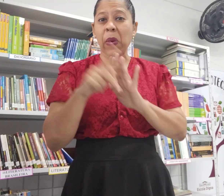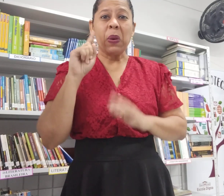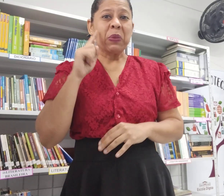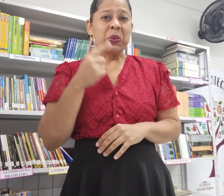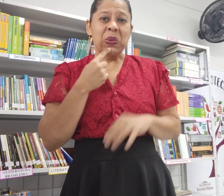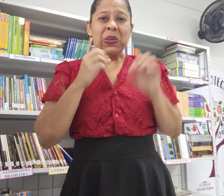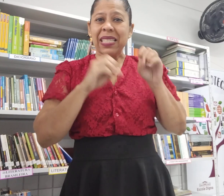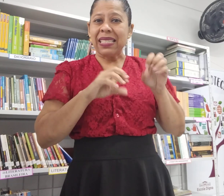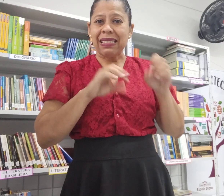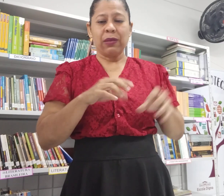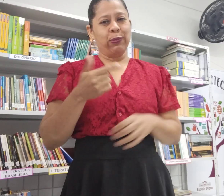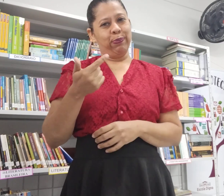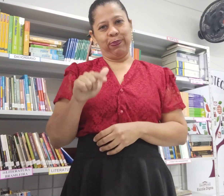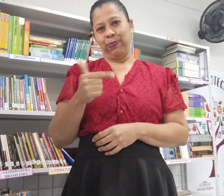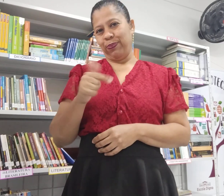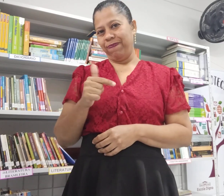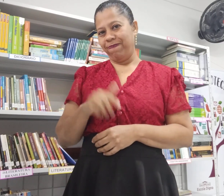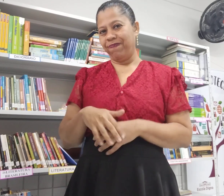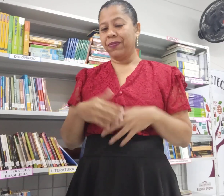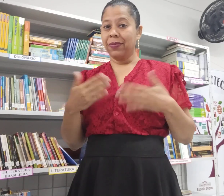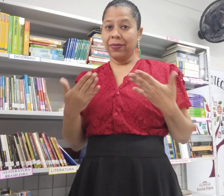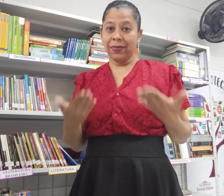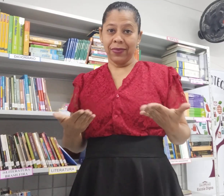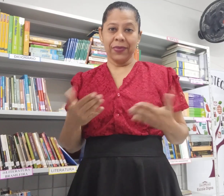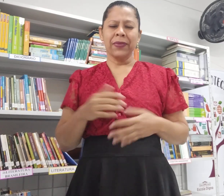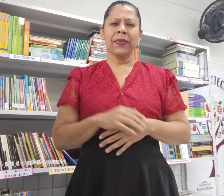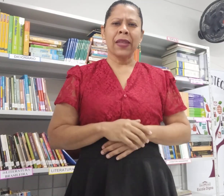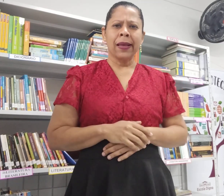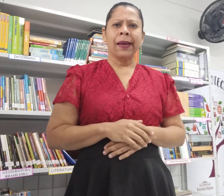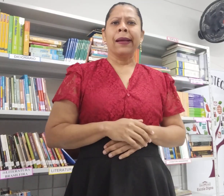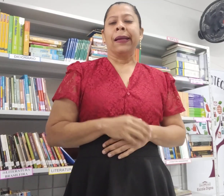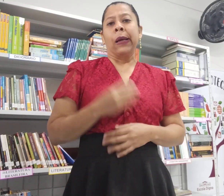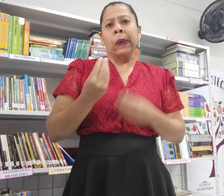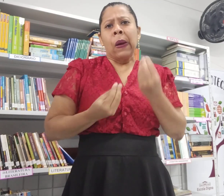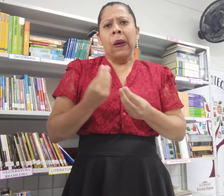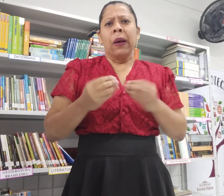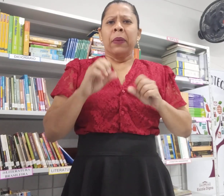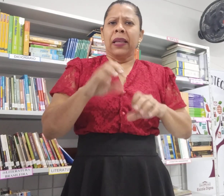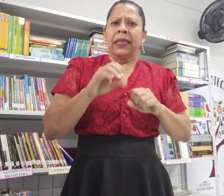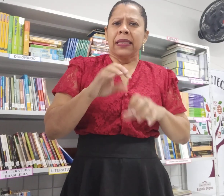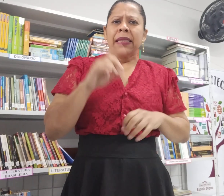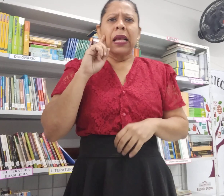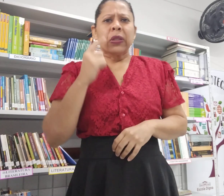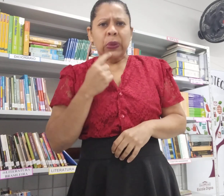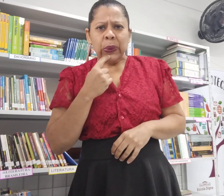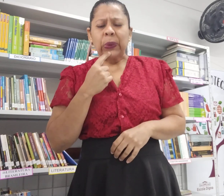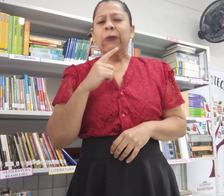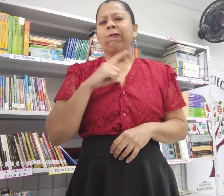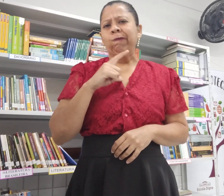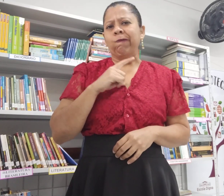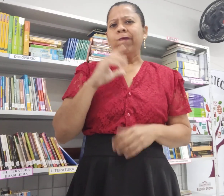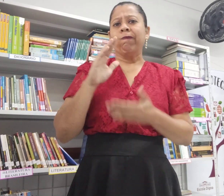preocupação educacional destes, fizeram então surgir numerosos professores